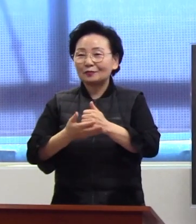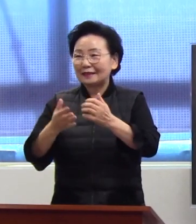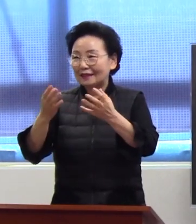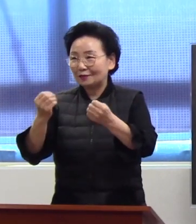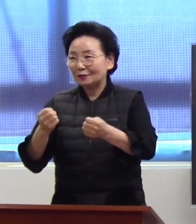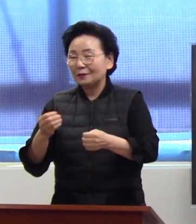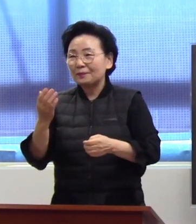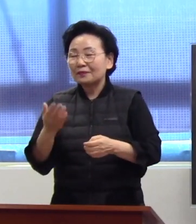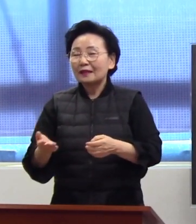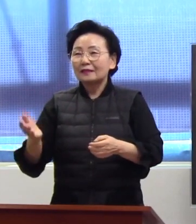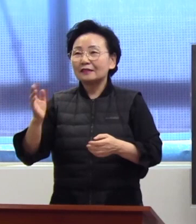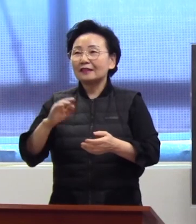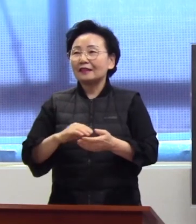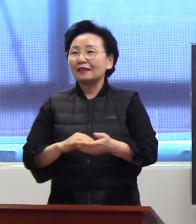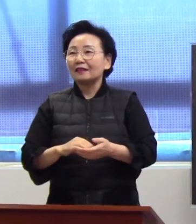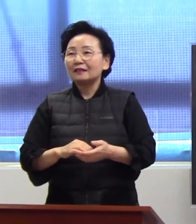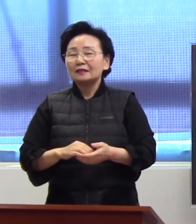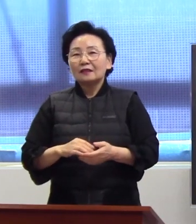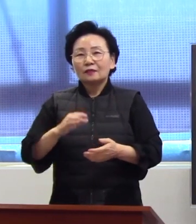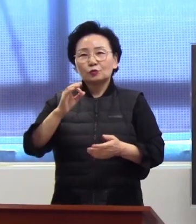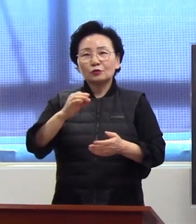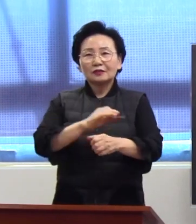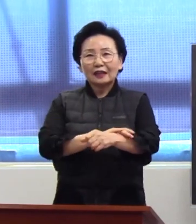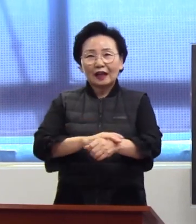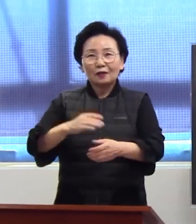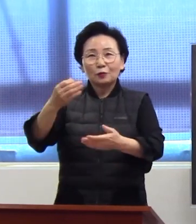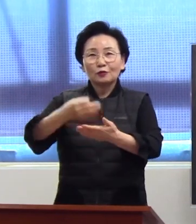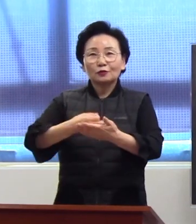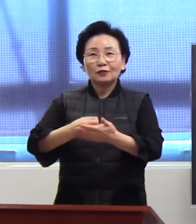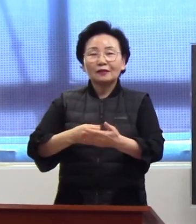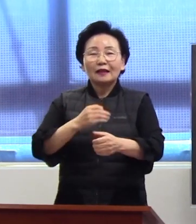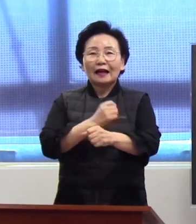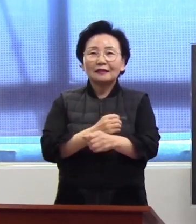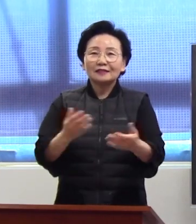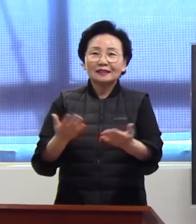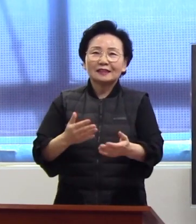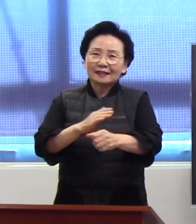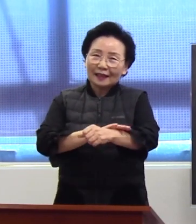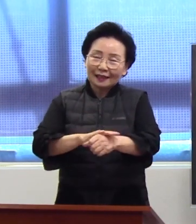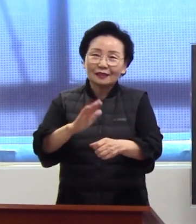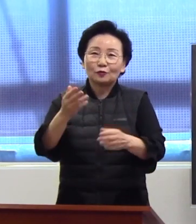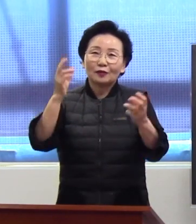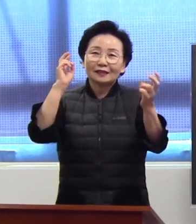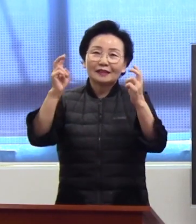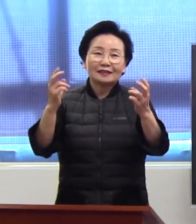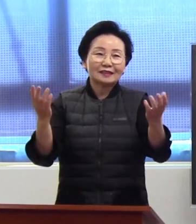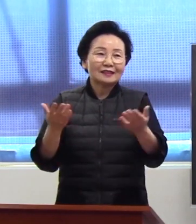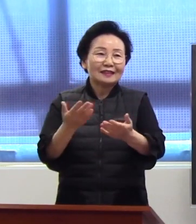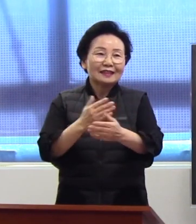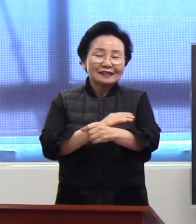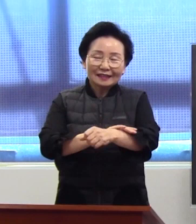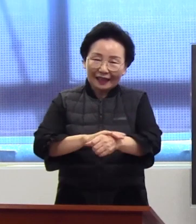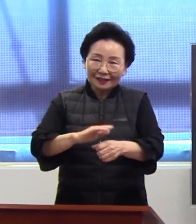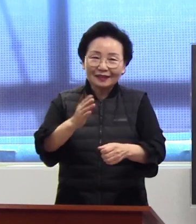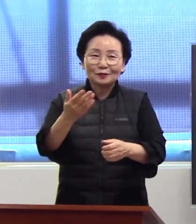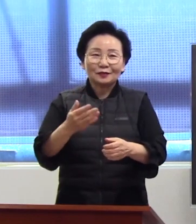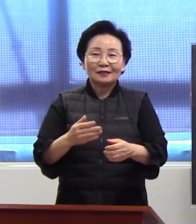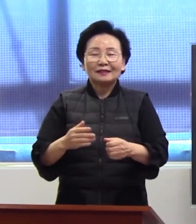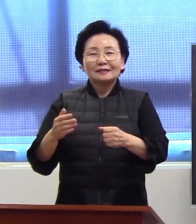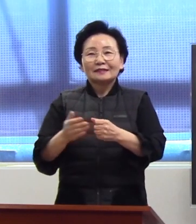많이 하고. 그런데 돈을 잘 벌고 하는 일이 잘 되고 회사 일이 잘 되고